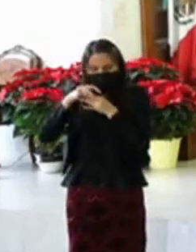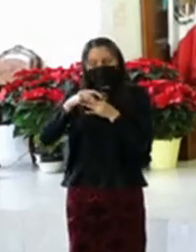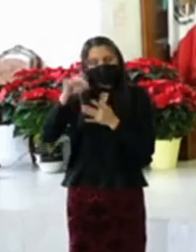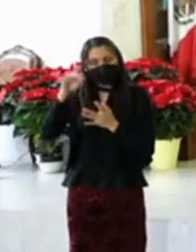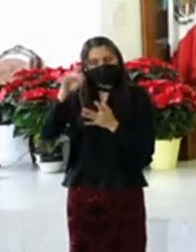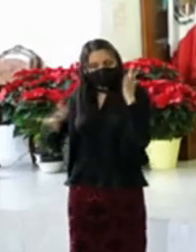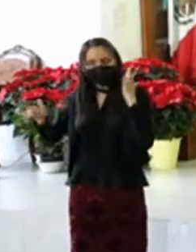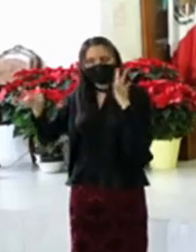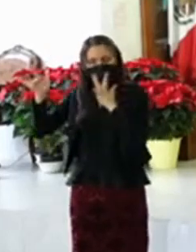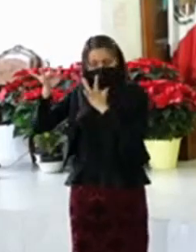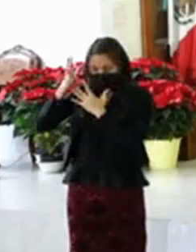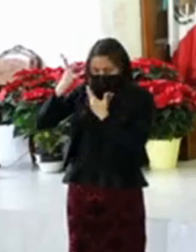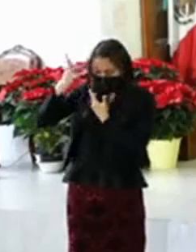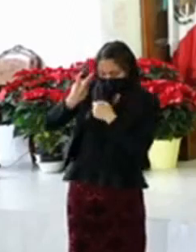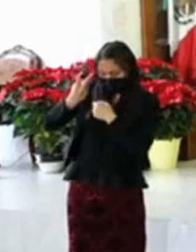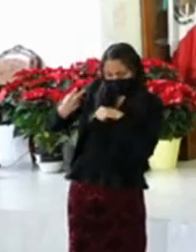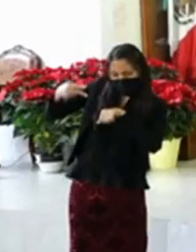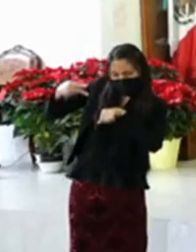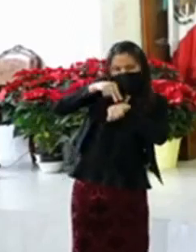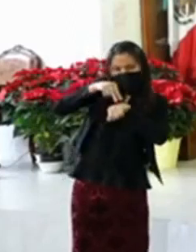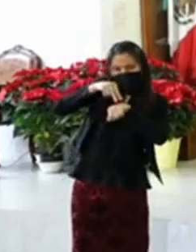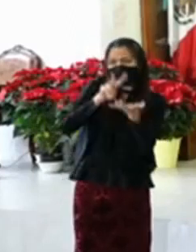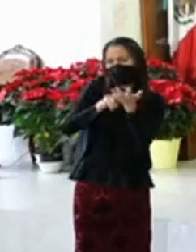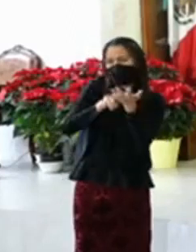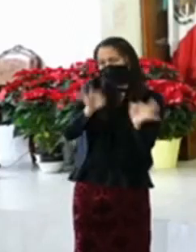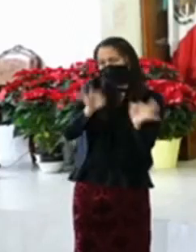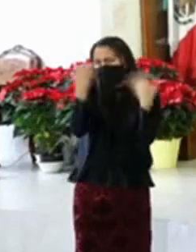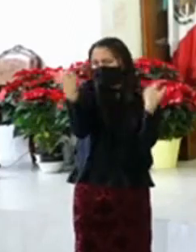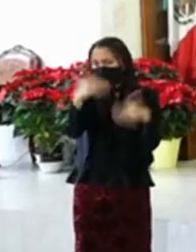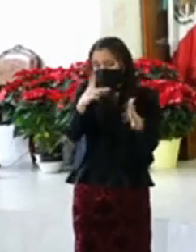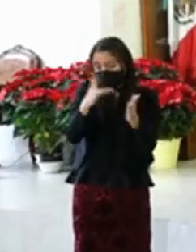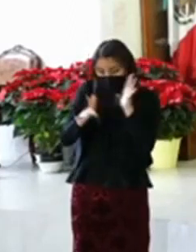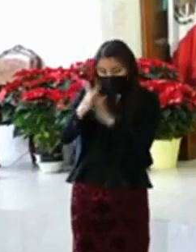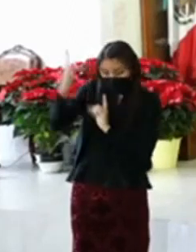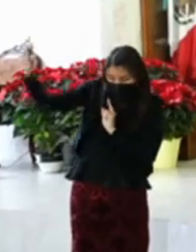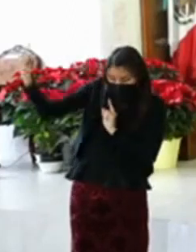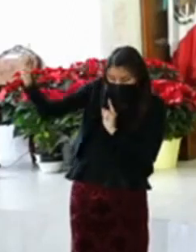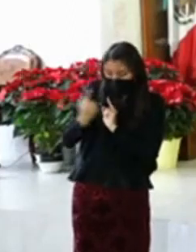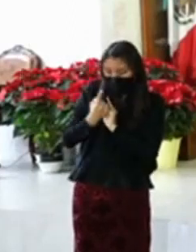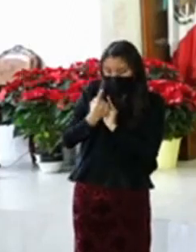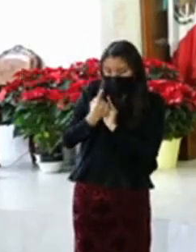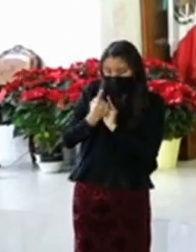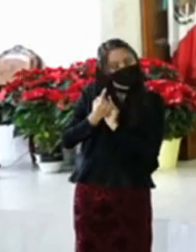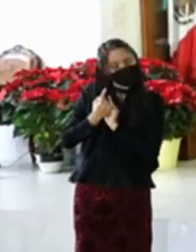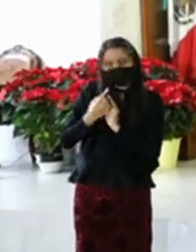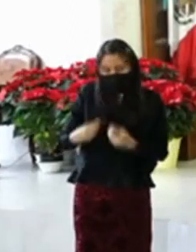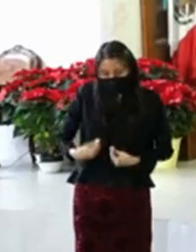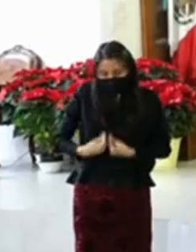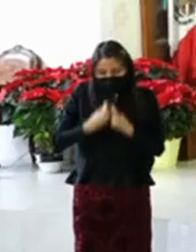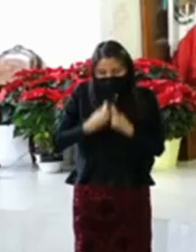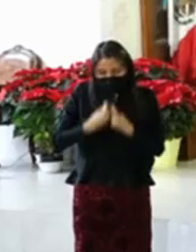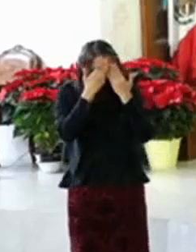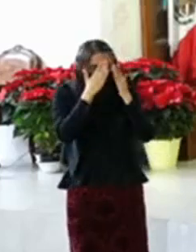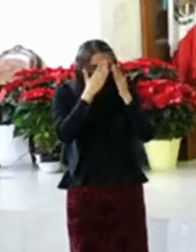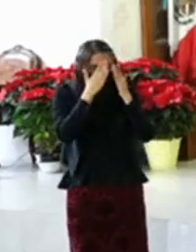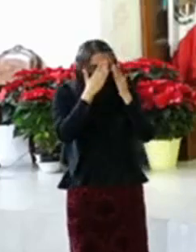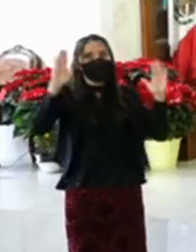pisado este mundo, Jesús de Nazaret, está con nosotros, todo cambia. El mundo